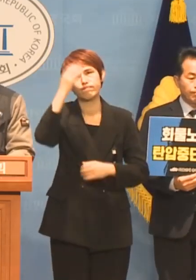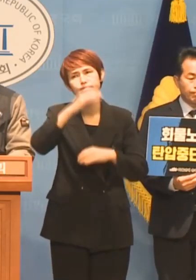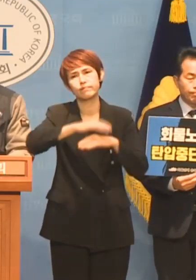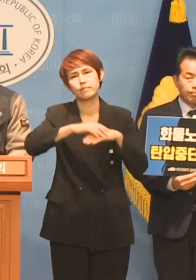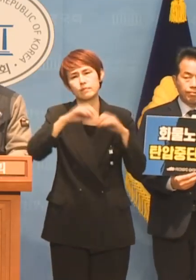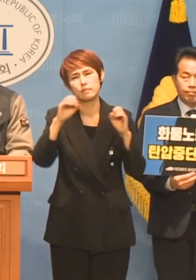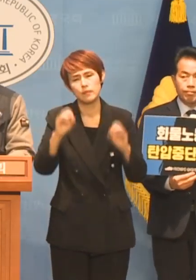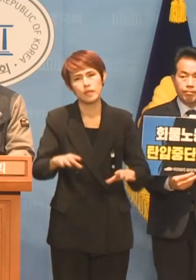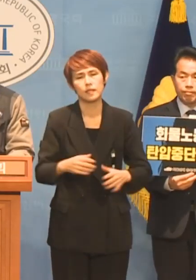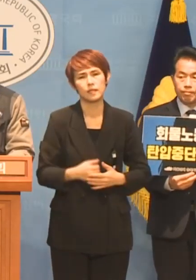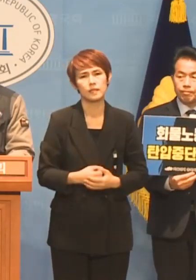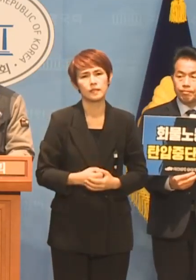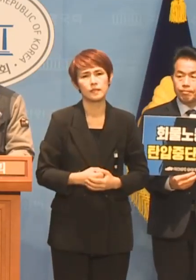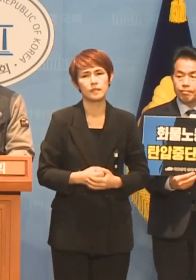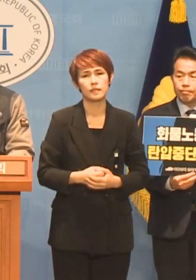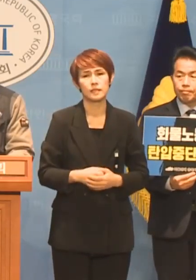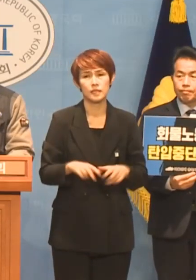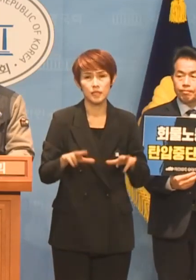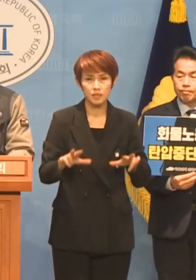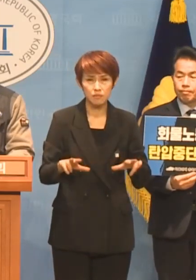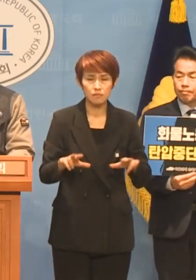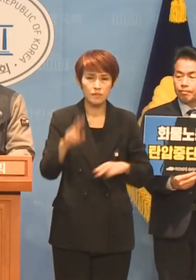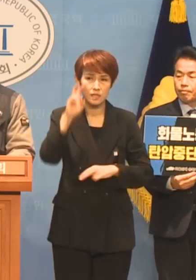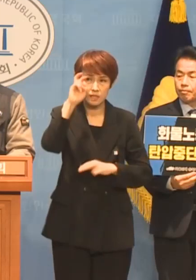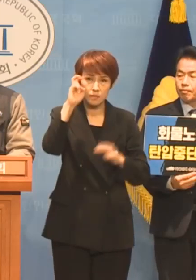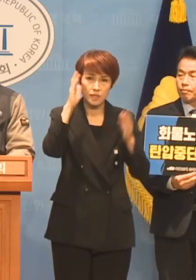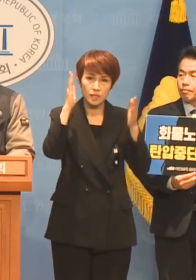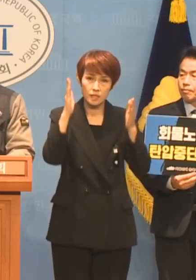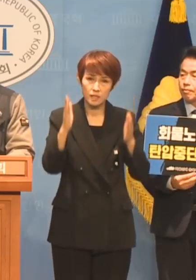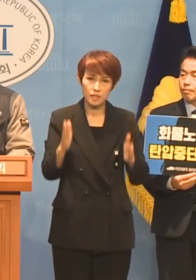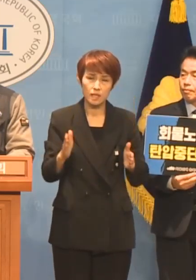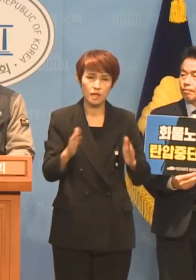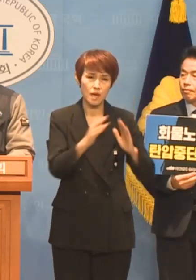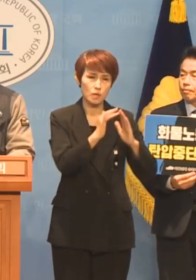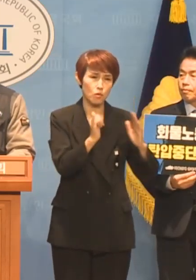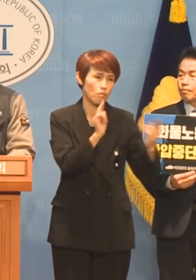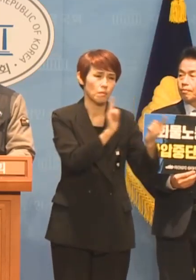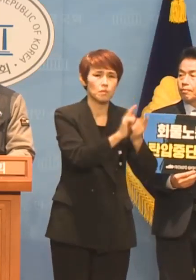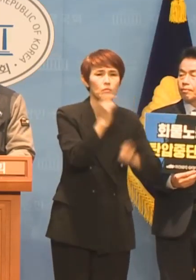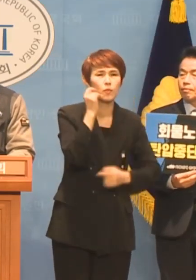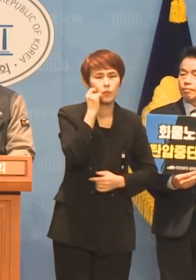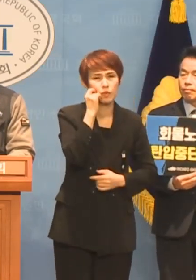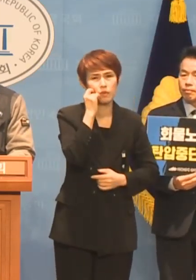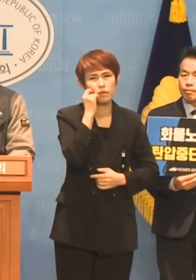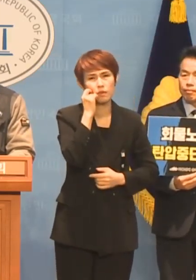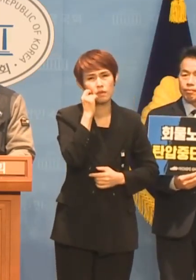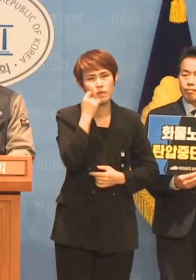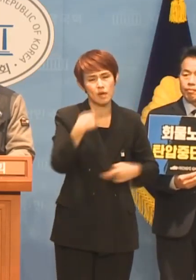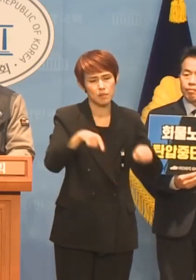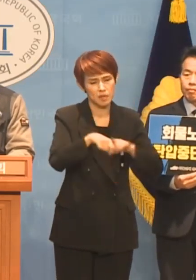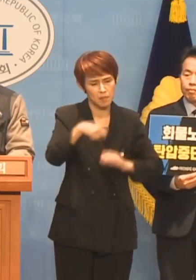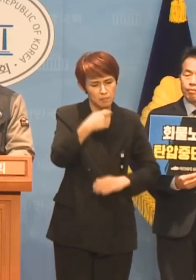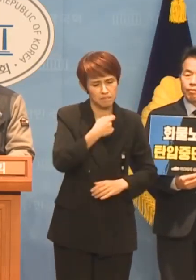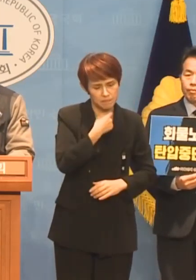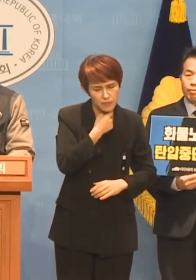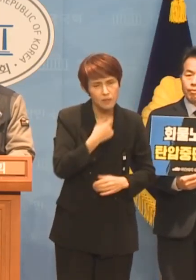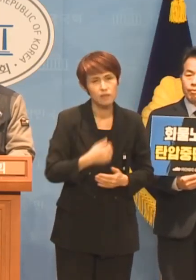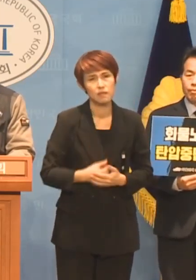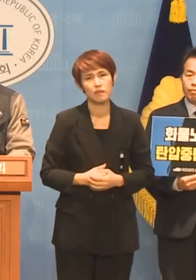이야기가 되어버렸으며 지금은 20여일째 못 본 가족들과 식사라도 했으면 하는 것이 작은